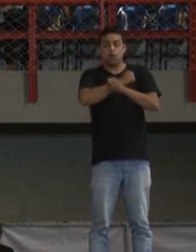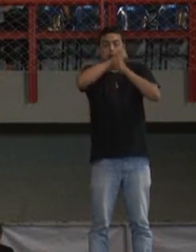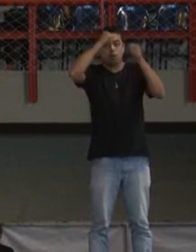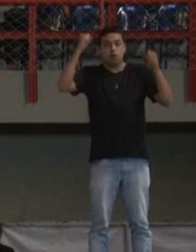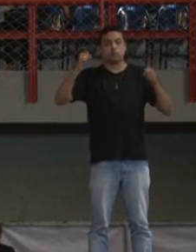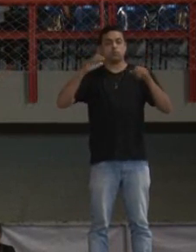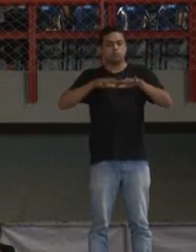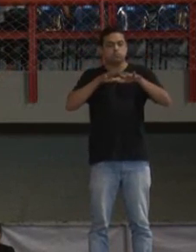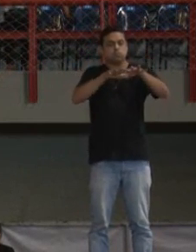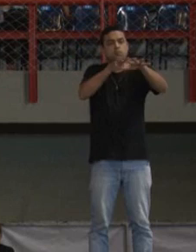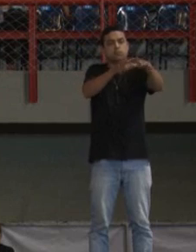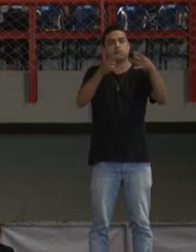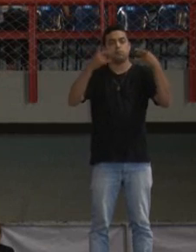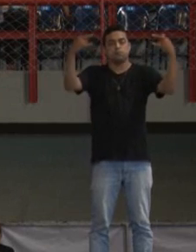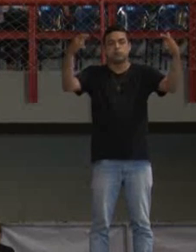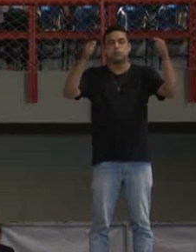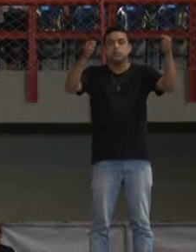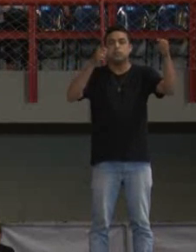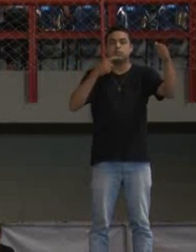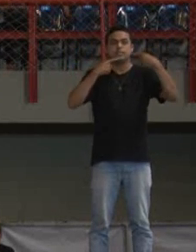ruas.